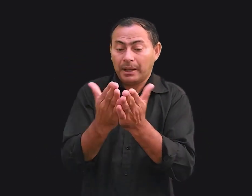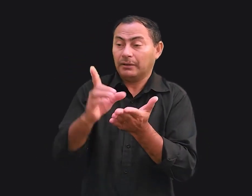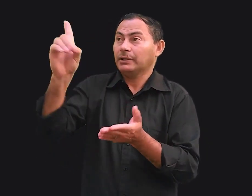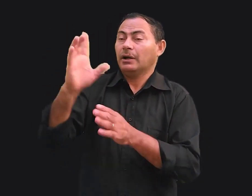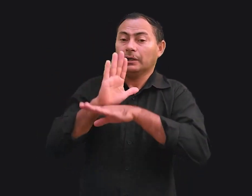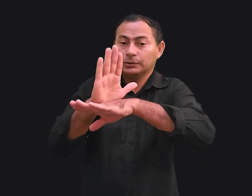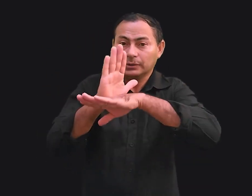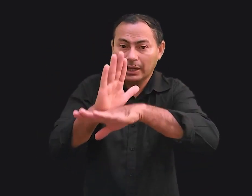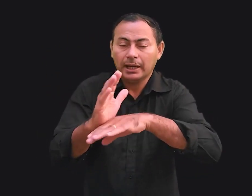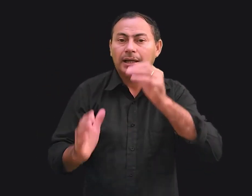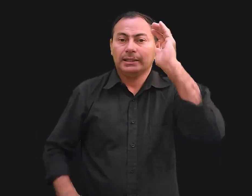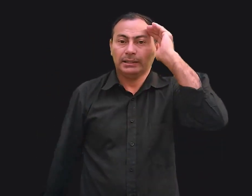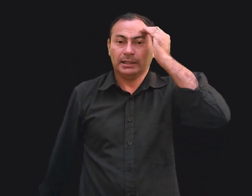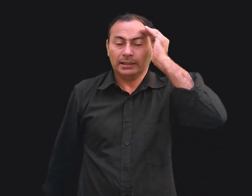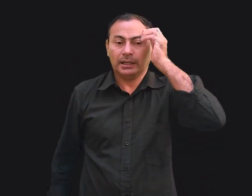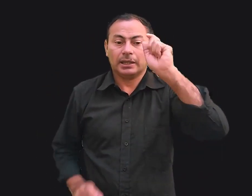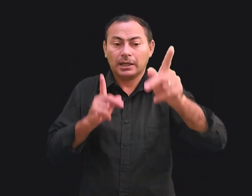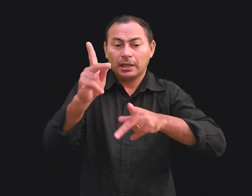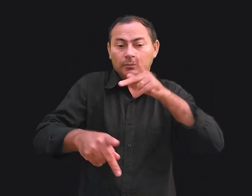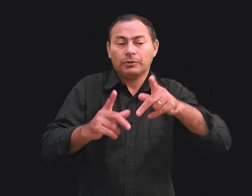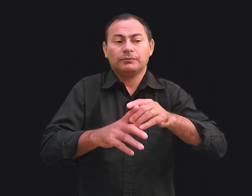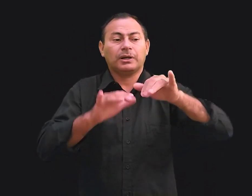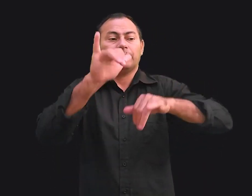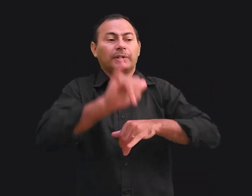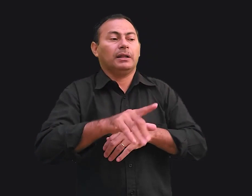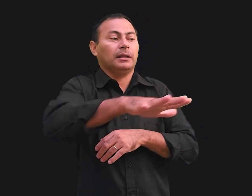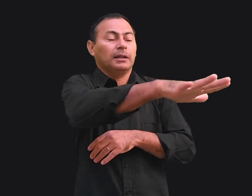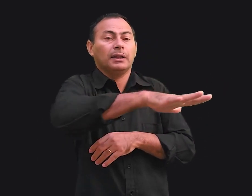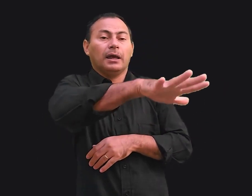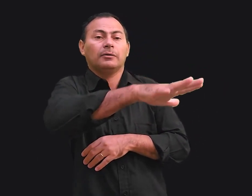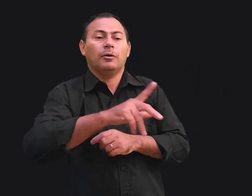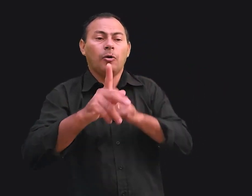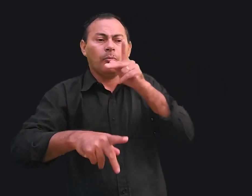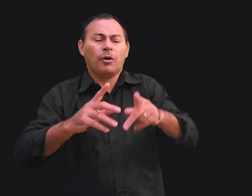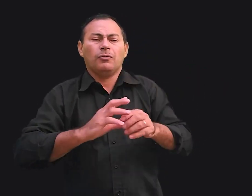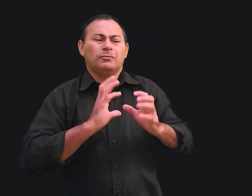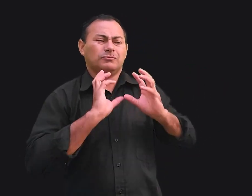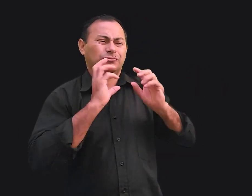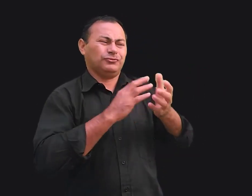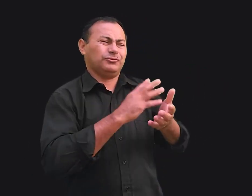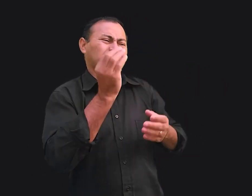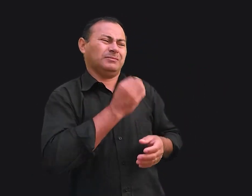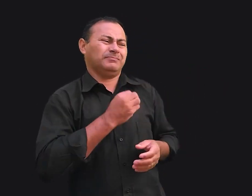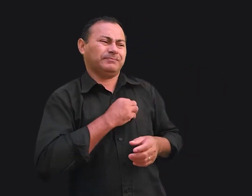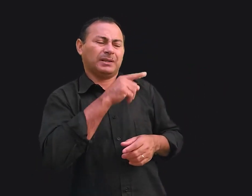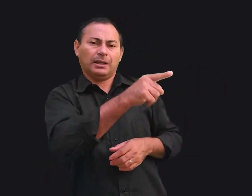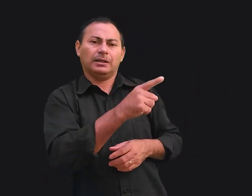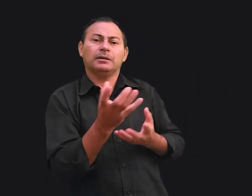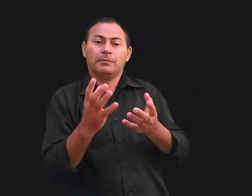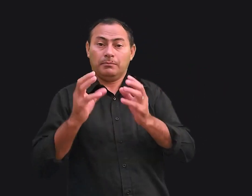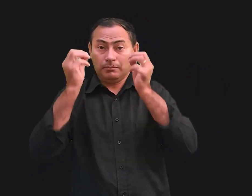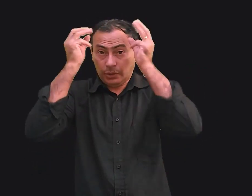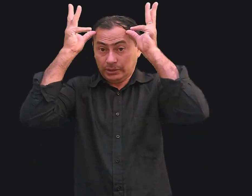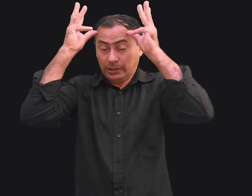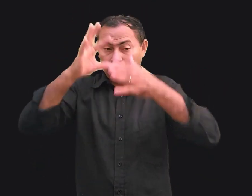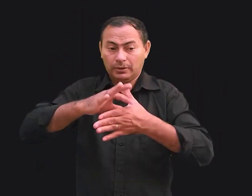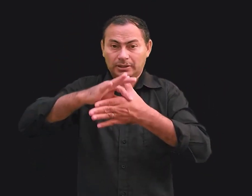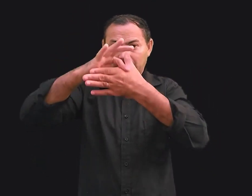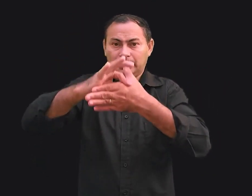que o ajudasse a entender aquele povo que tinha ficado lá embaixo. Um povo rebelde e pecador. Moisés era o líder deles e